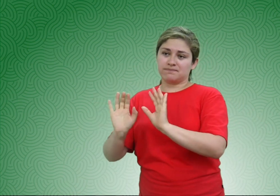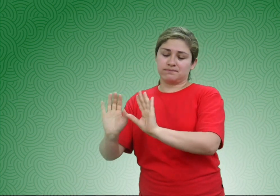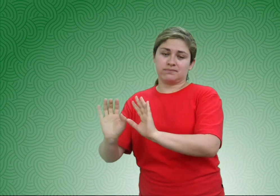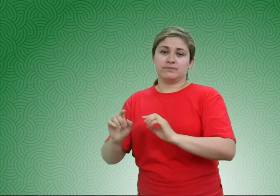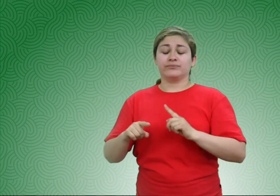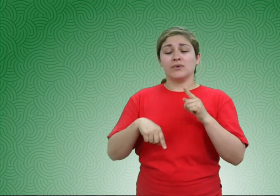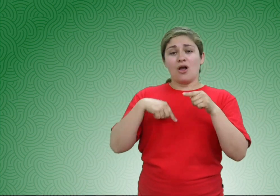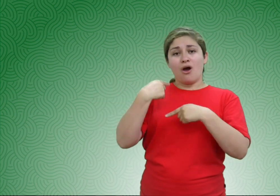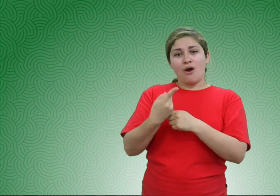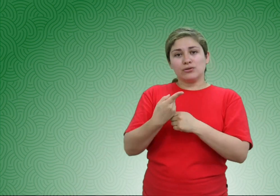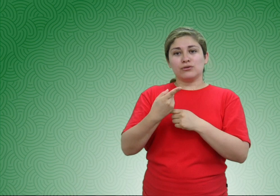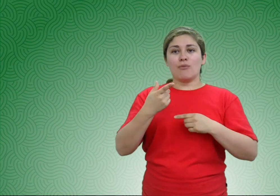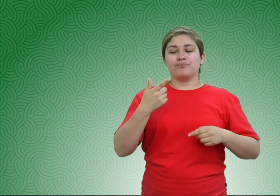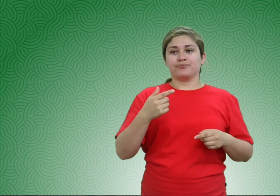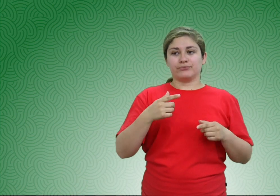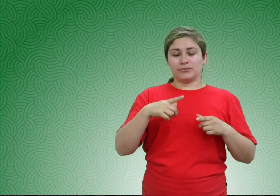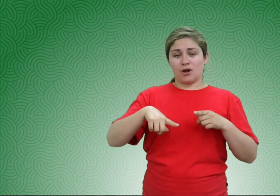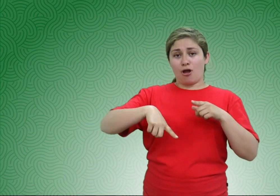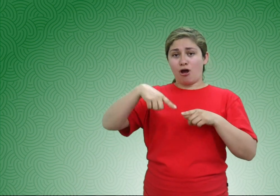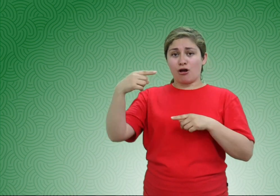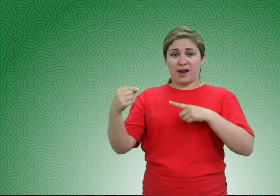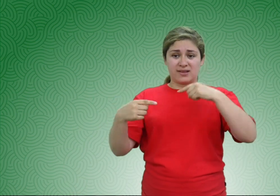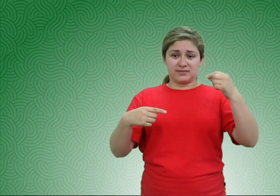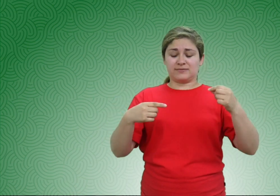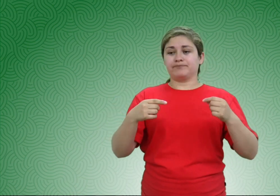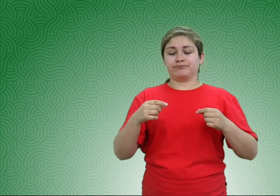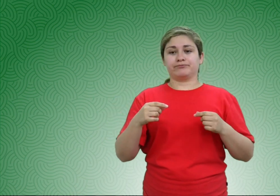listo. Otra forma de hacer